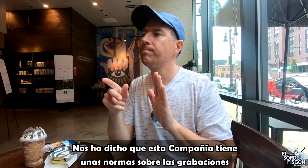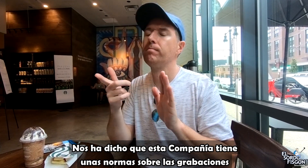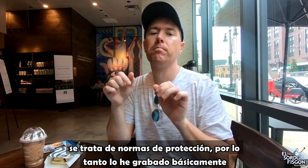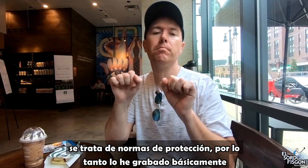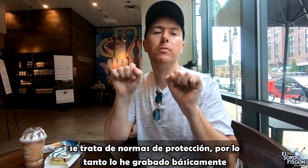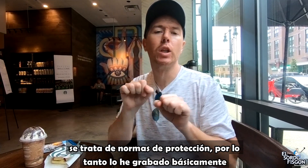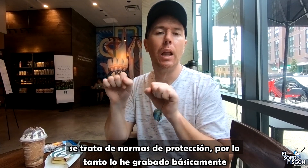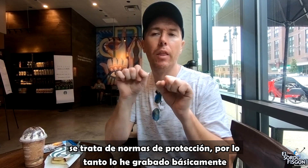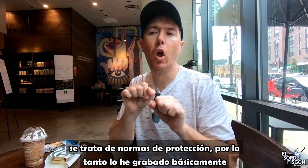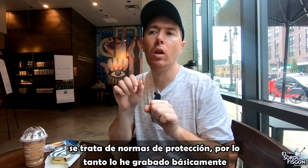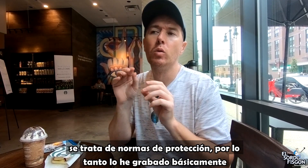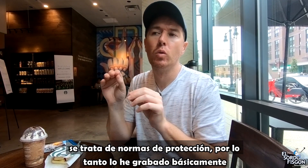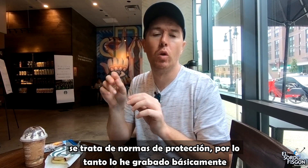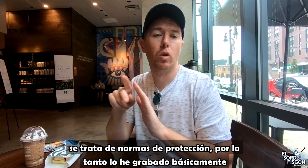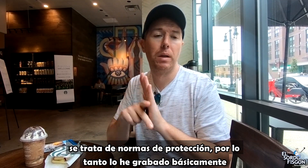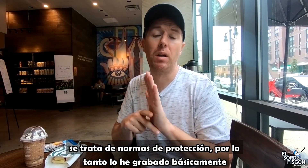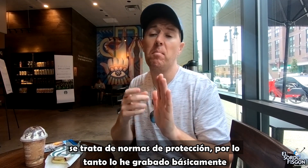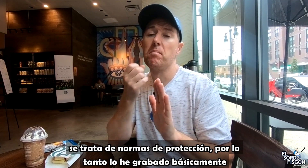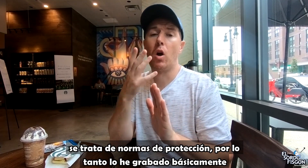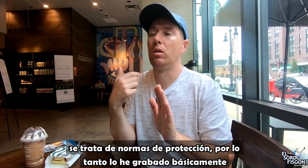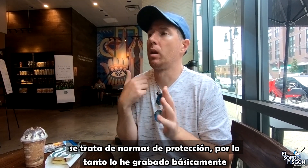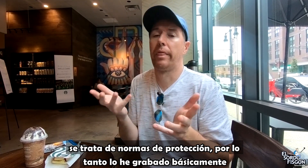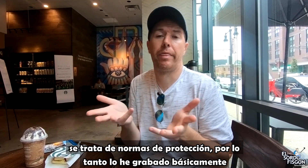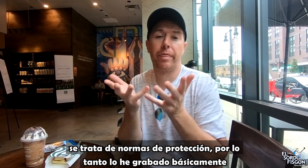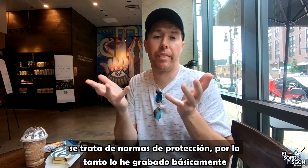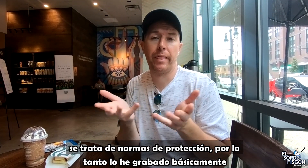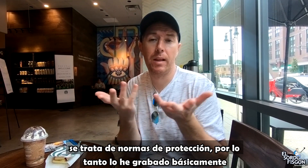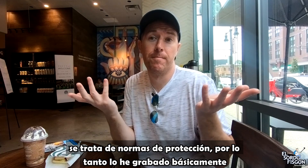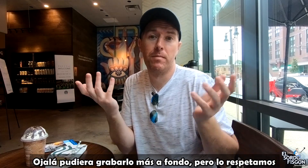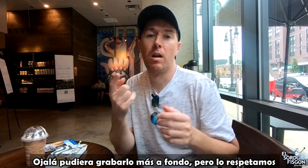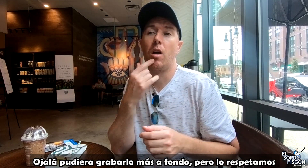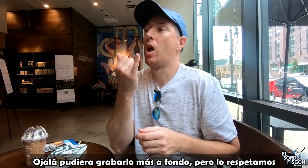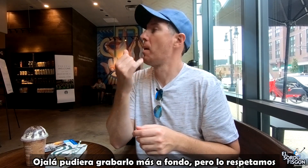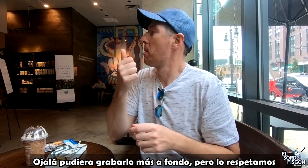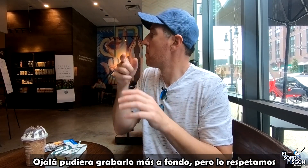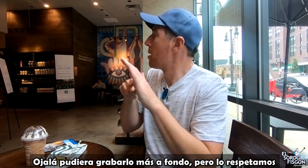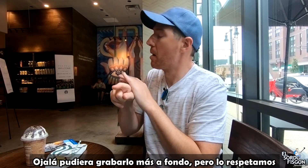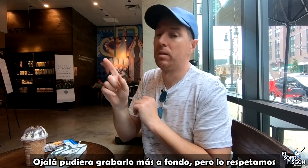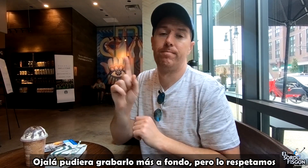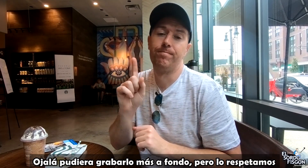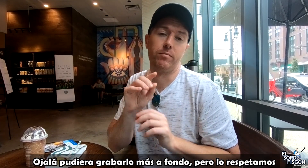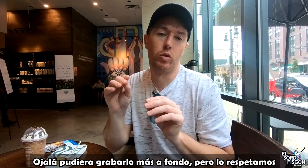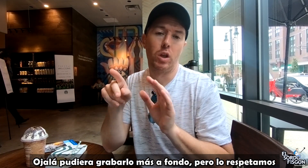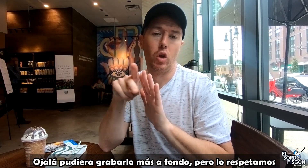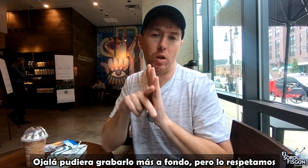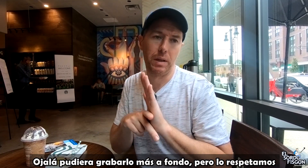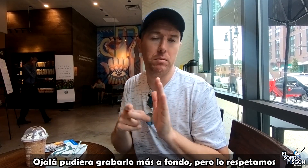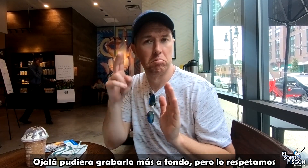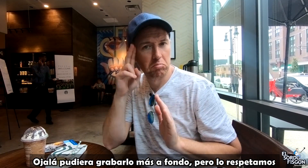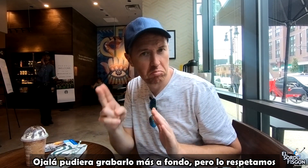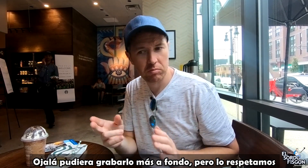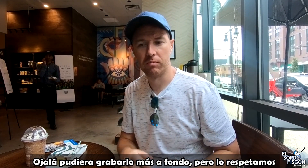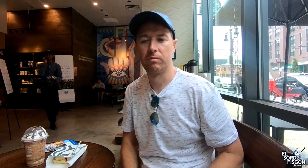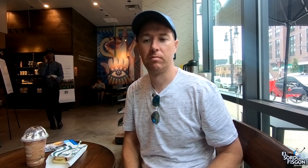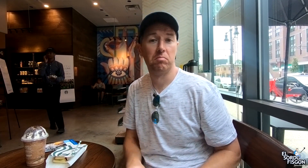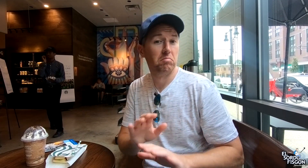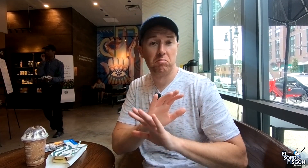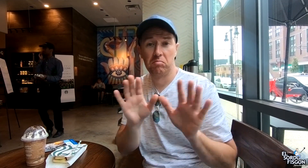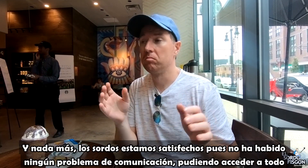Se trata de normas de protección, por lo tanto lo he grabado básicamente. Ojalá pudiera grabarlo más a fondo, pero lo respetamos. Y nada más, los